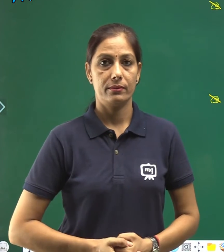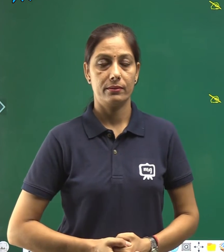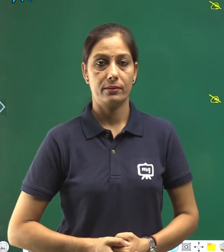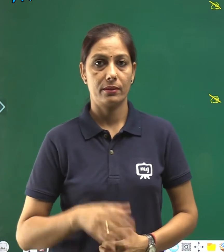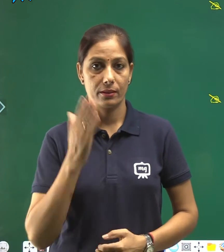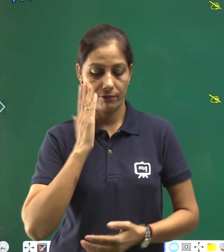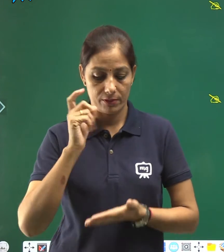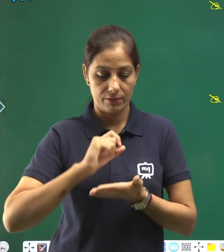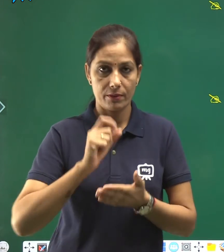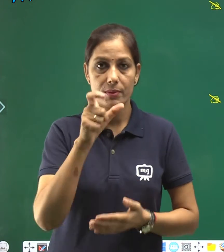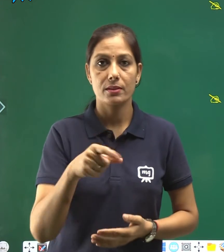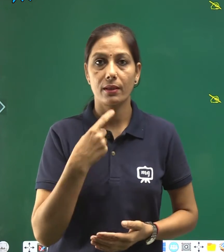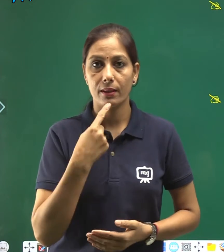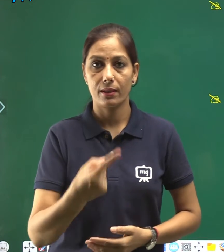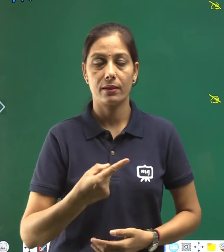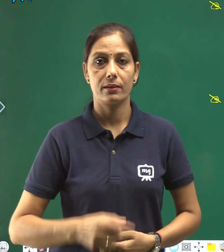कवि कहता है कि